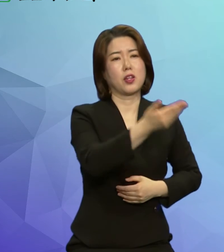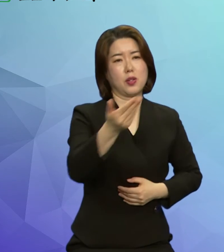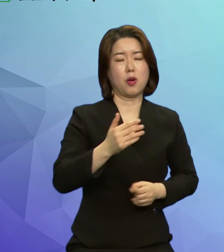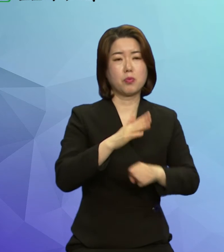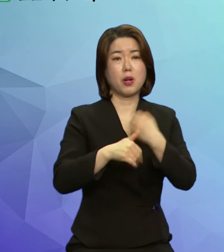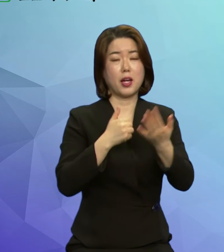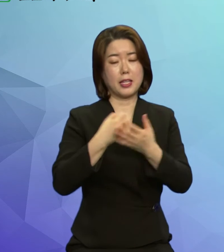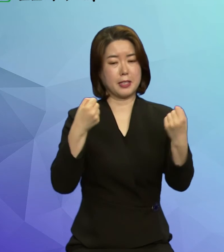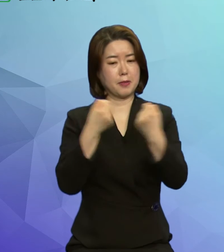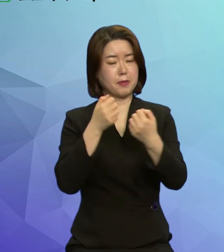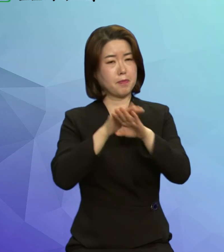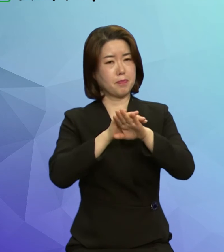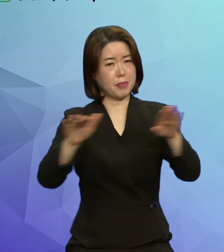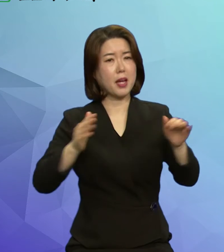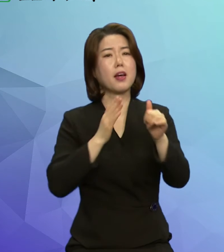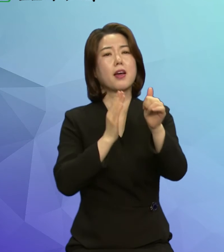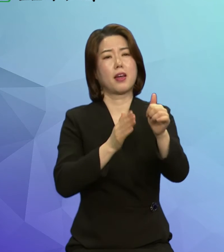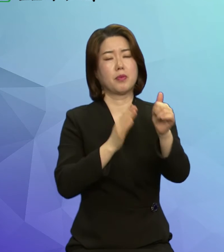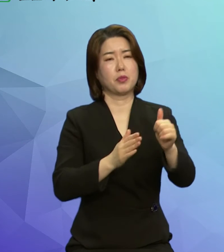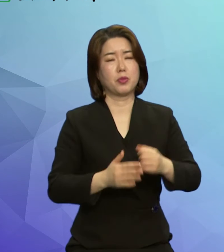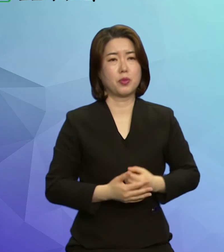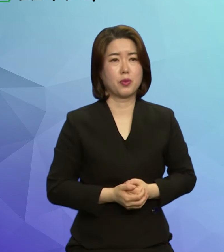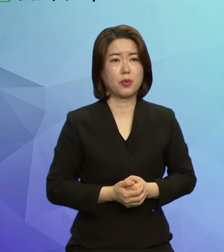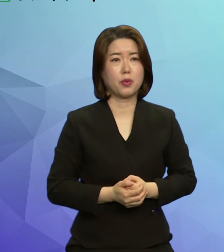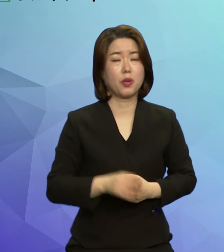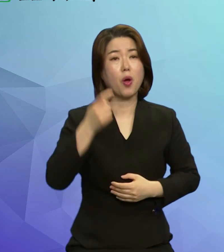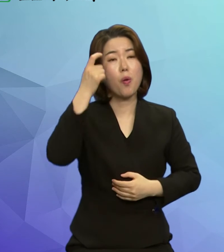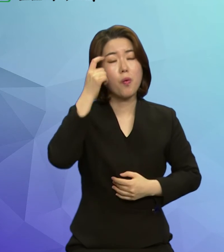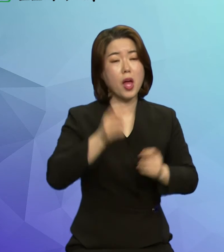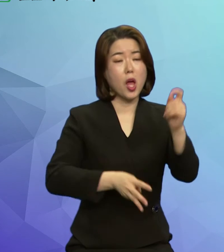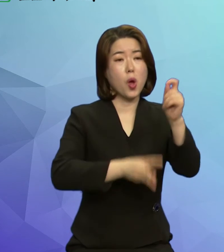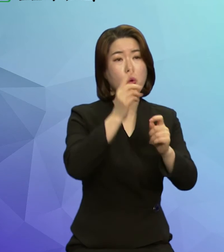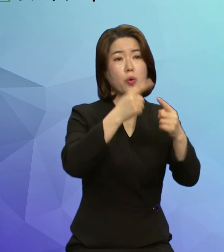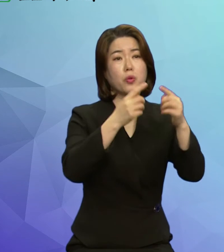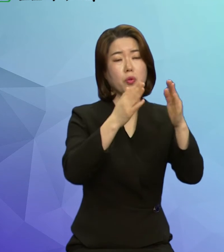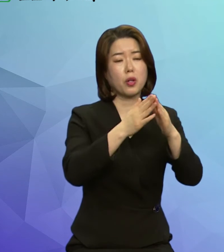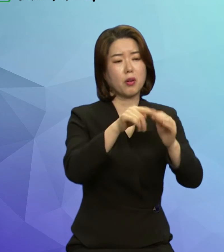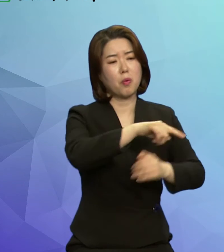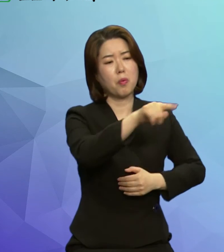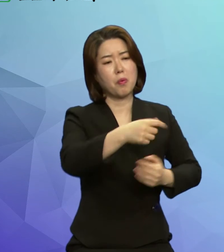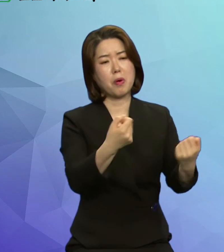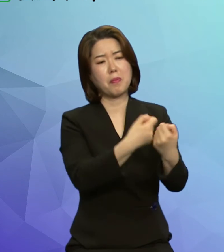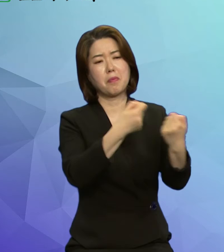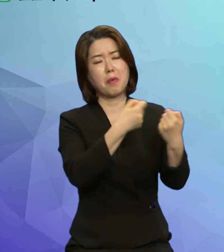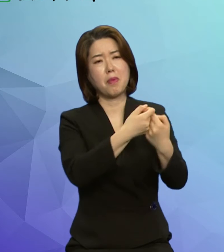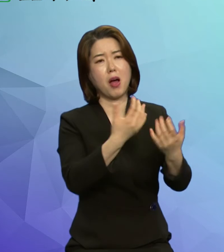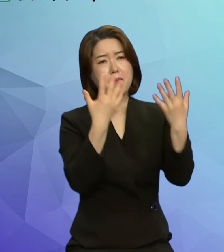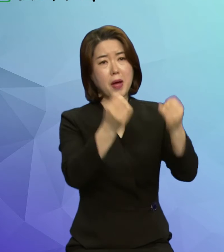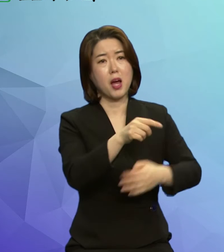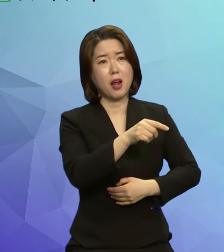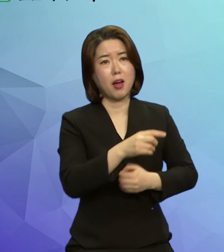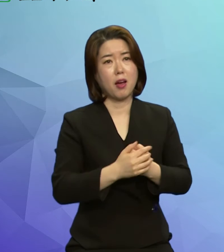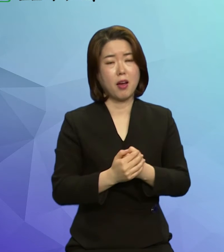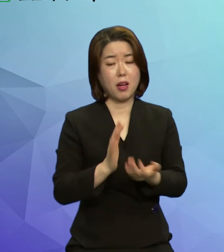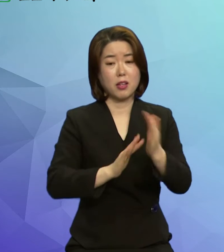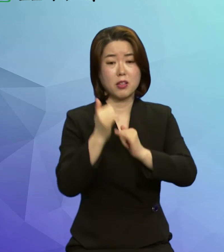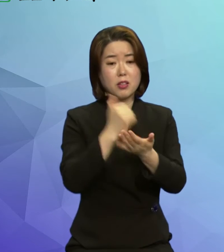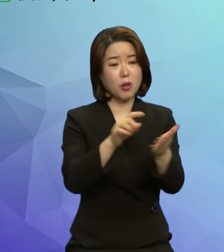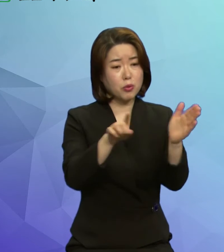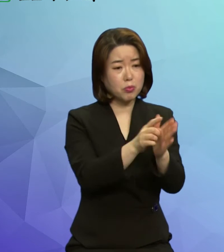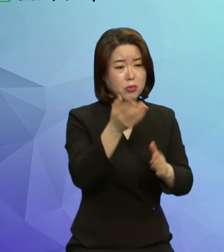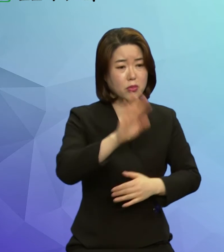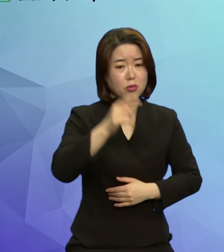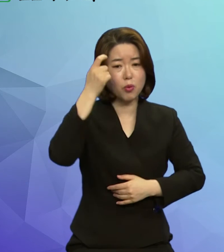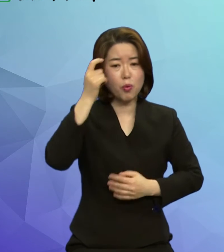여러분은 하나님과 화해하십시오. 왜 고린도 교회가 그렇게 싸우냐 말입니다. 예수를 믿고도 왜